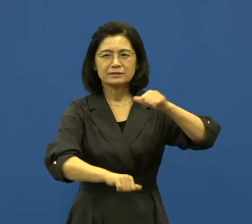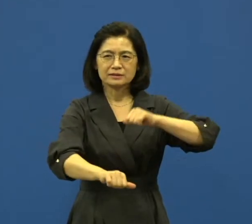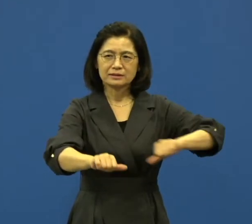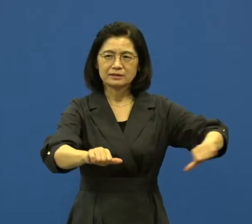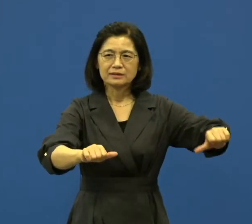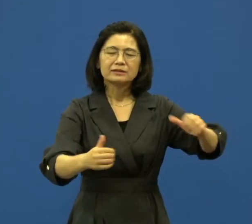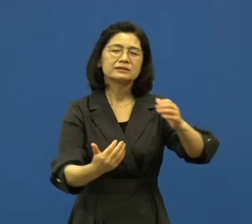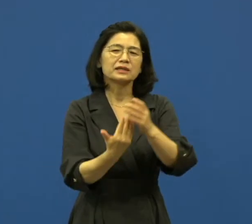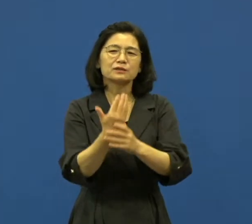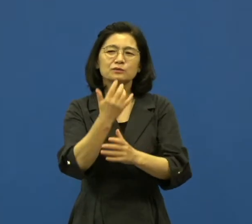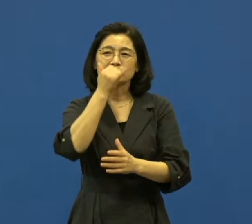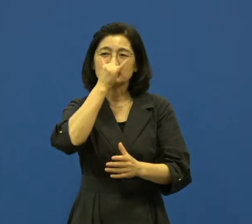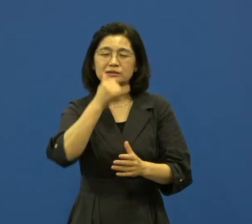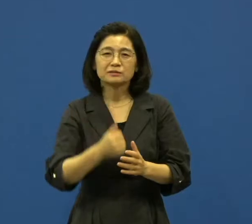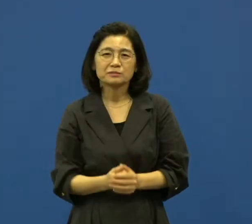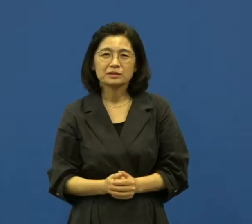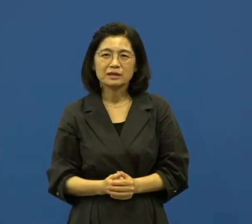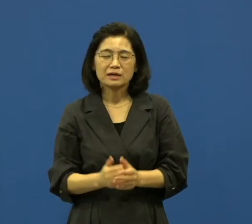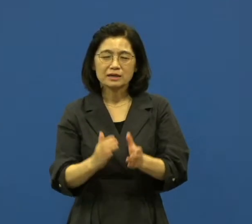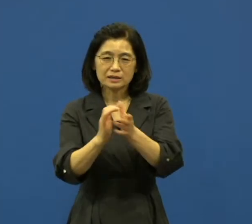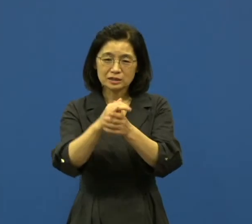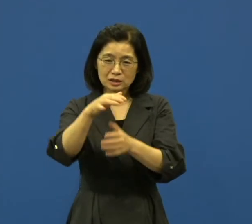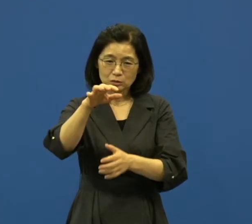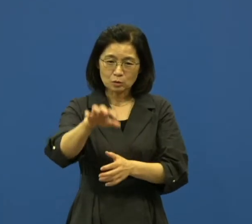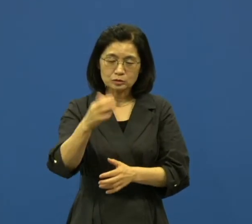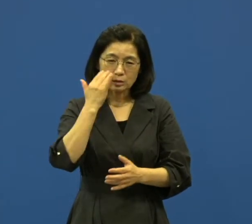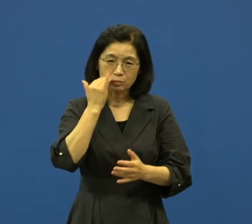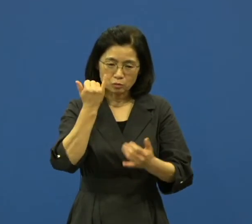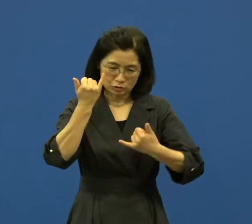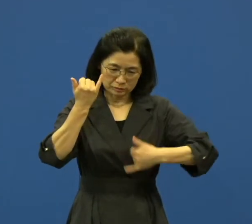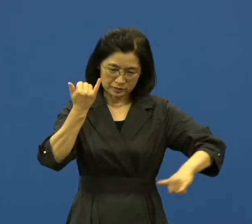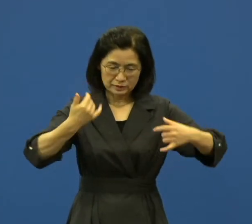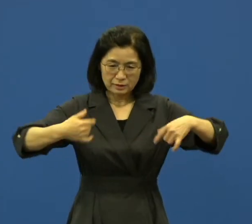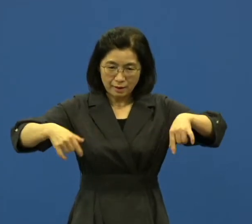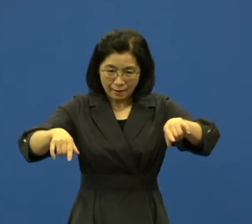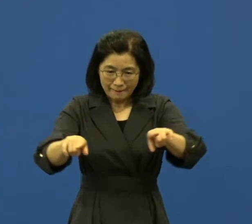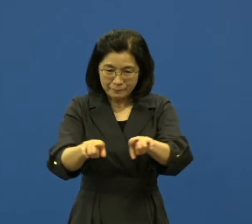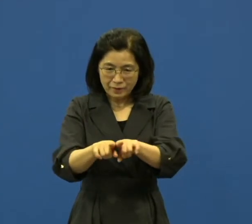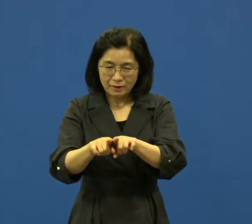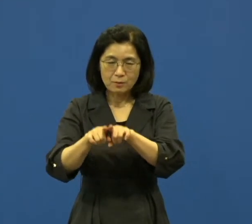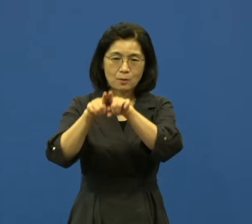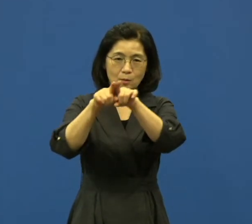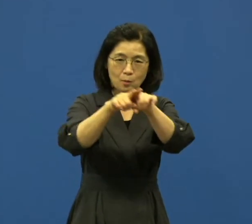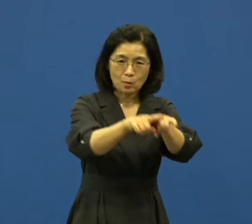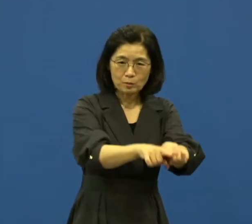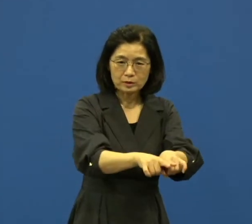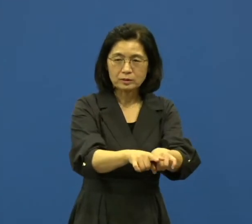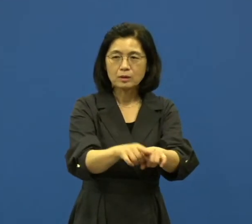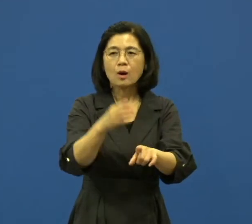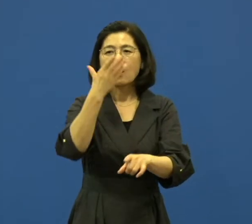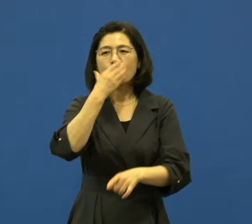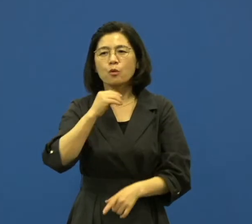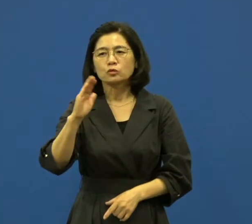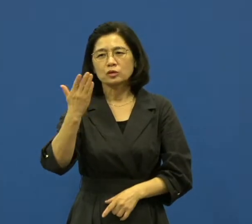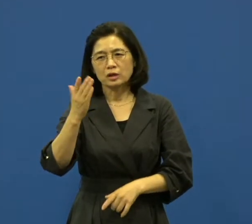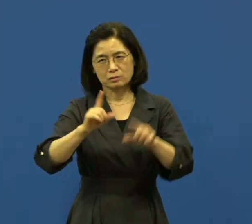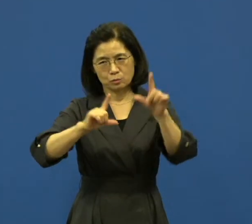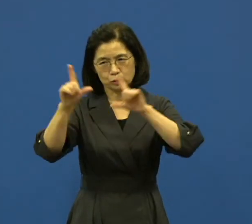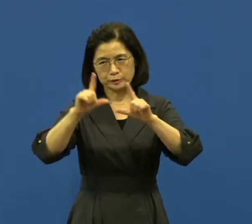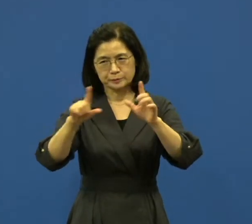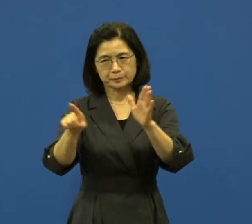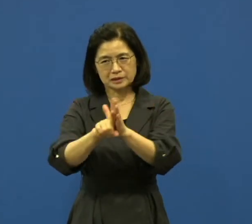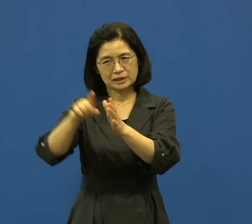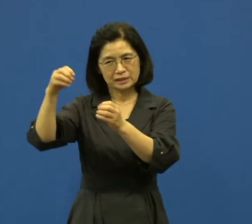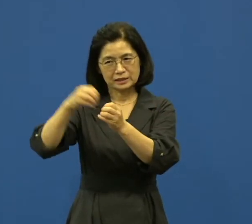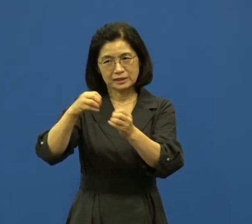기도하는 자리에 같이 나오는 것 자체가 신앙의 개성이 되고 참 복된 모습을 생각이 되고 우리